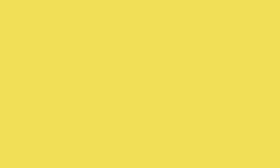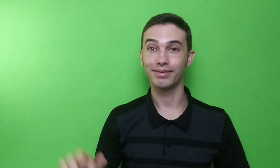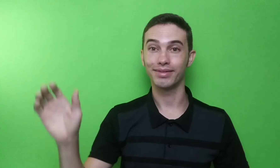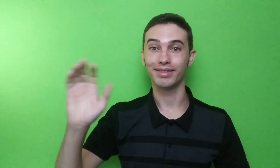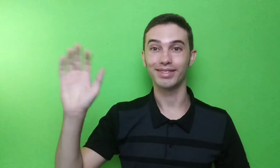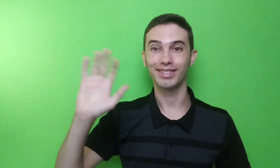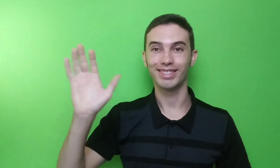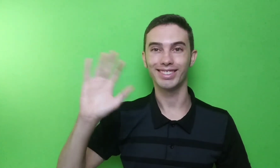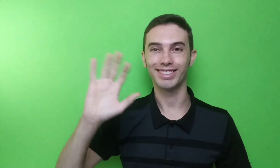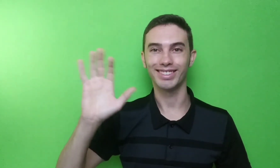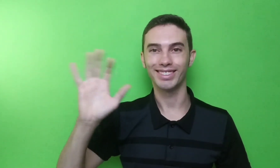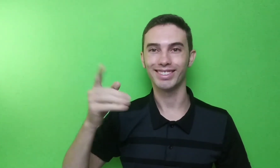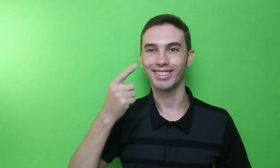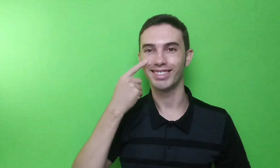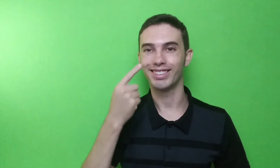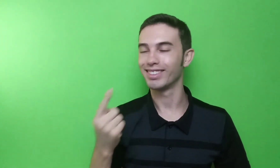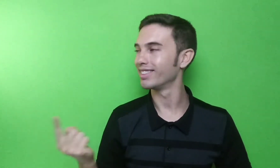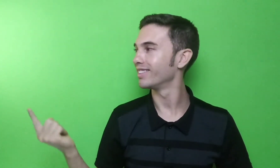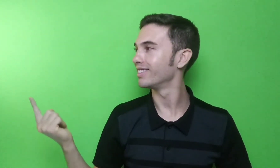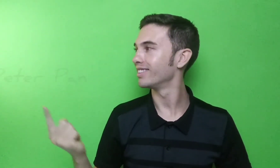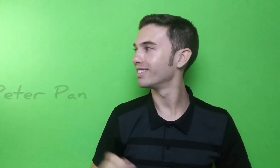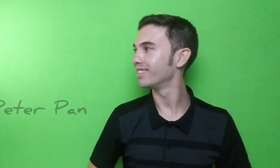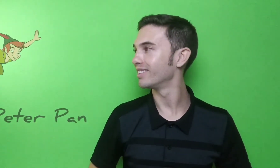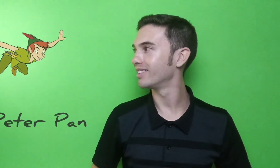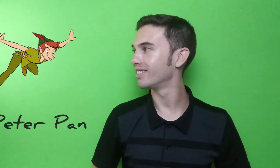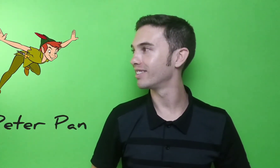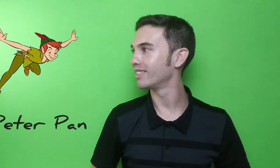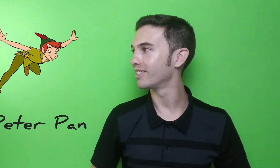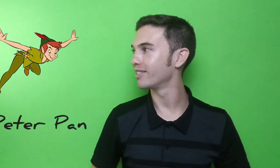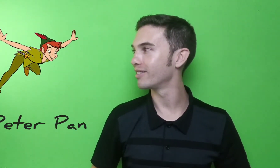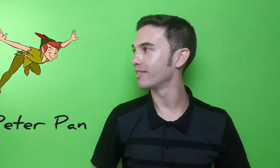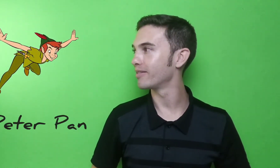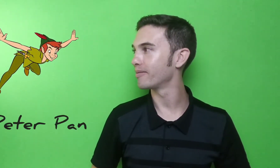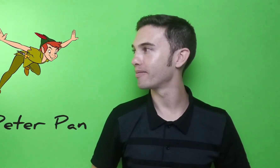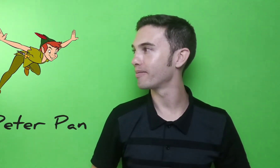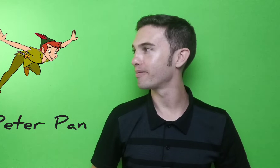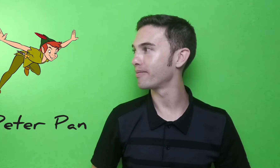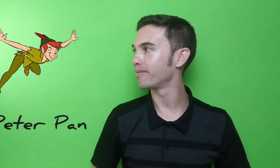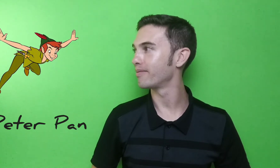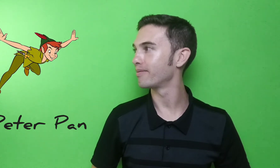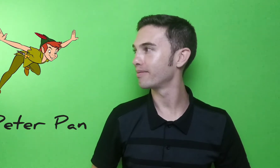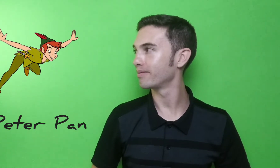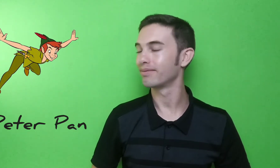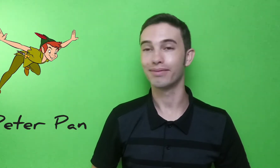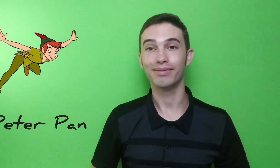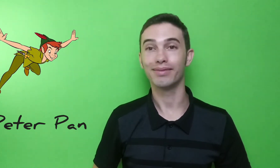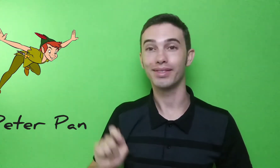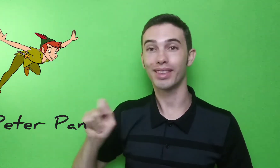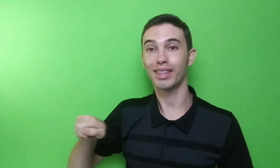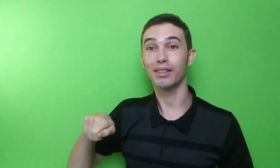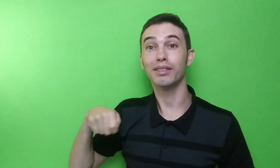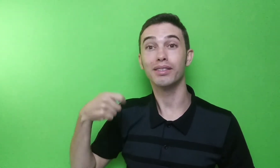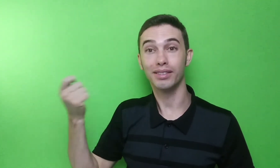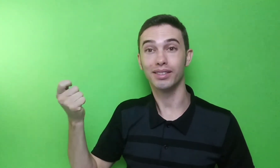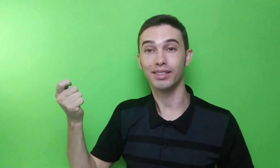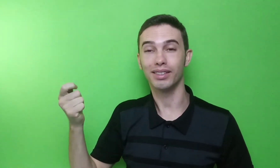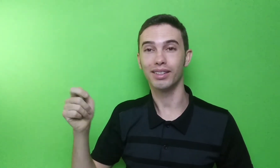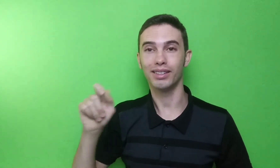Fala pessoal, vejam, Peter Pan, para fazer o sinal